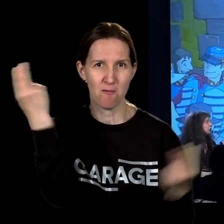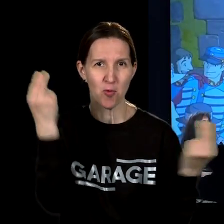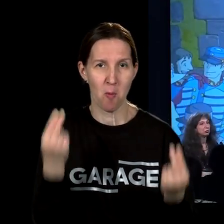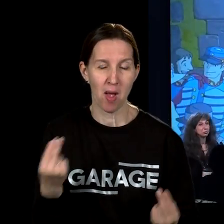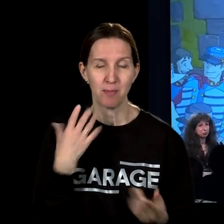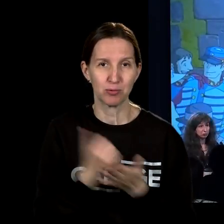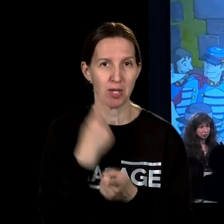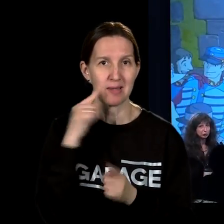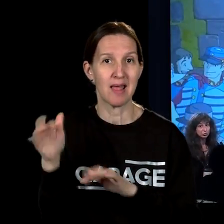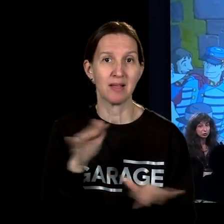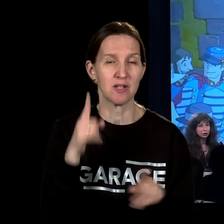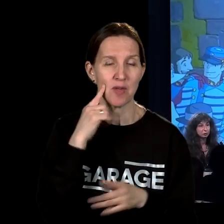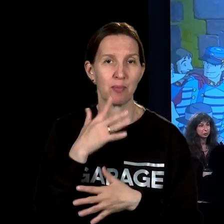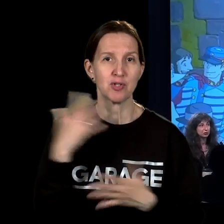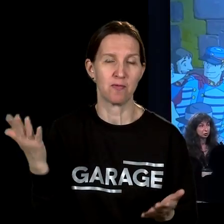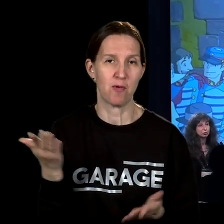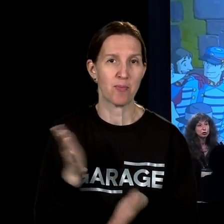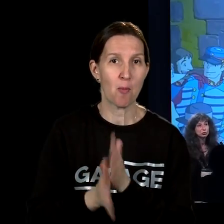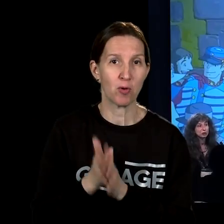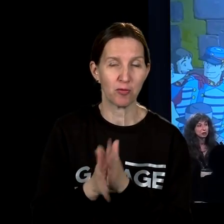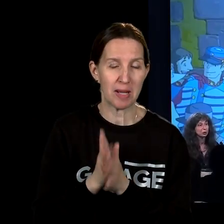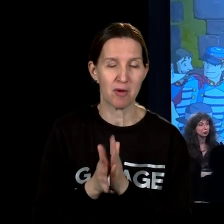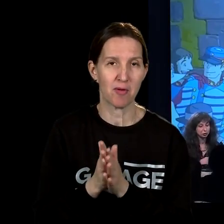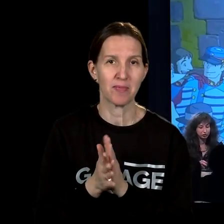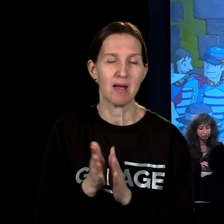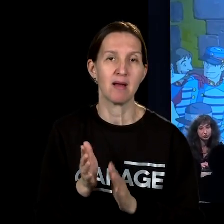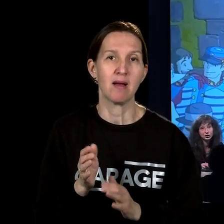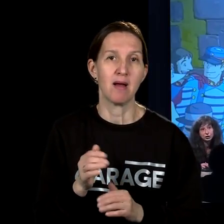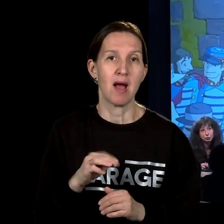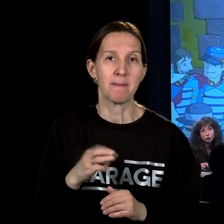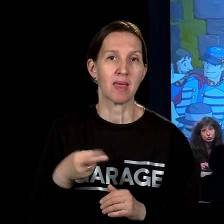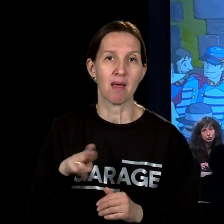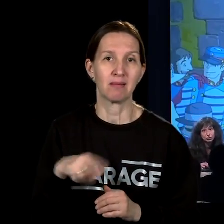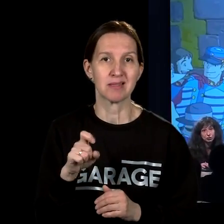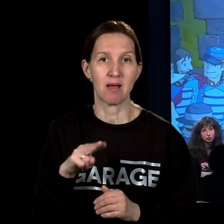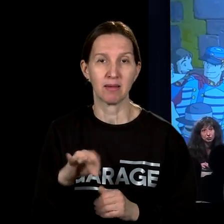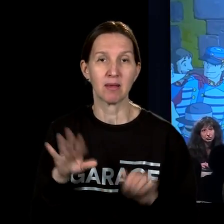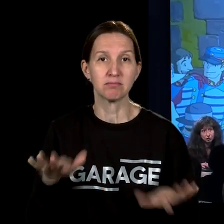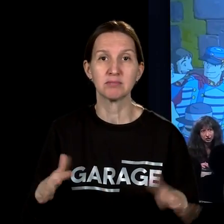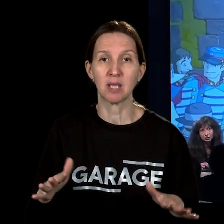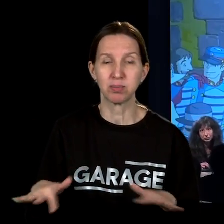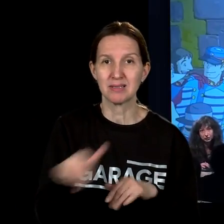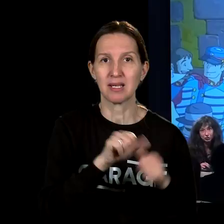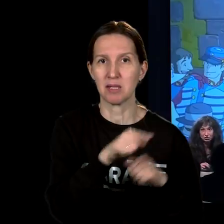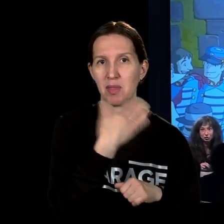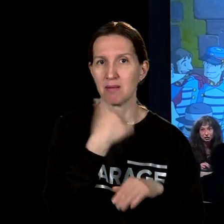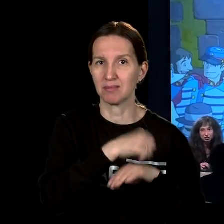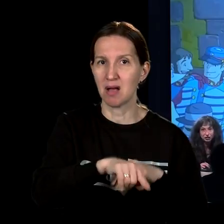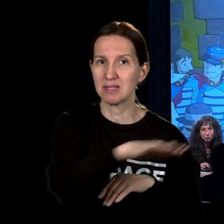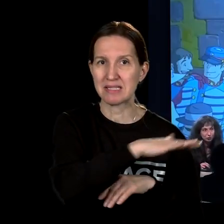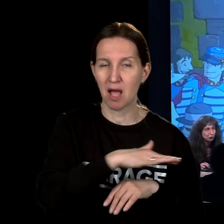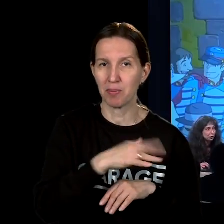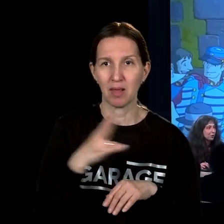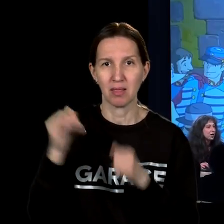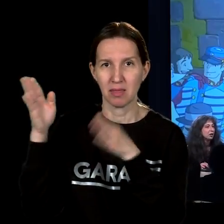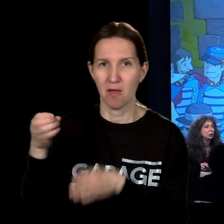действие большинства анимационных фильмов, очень многих анимационных фильмов Миядзаки происходит на Западе, да, он это не